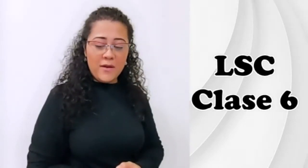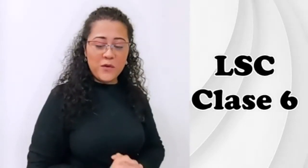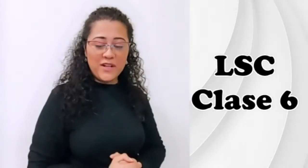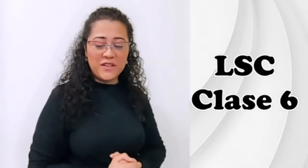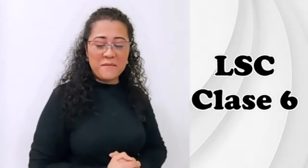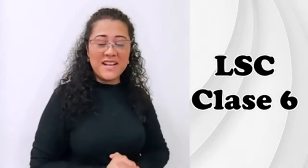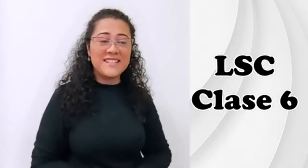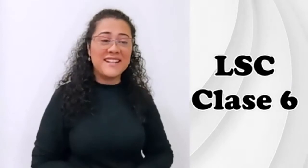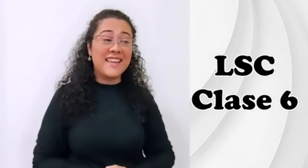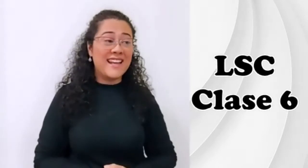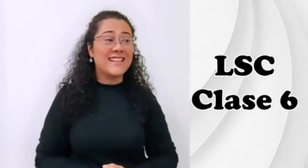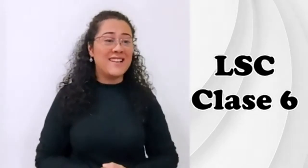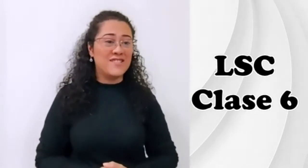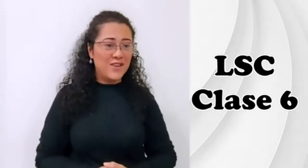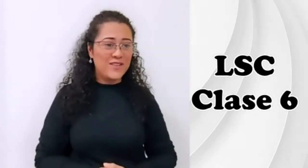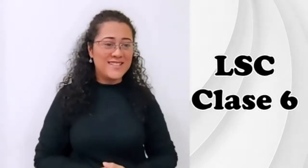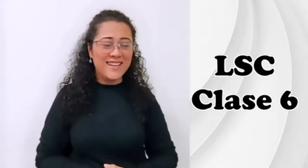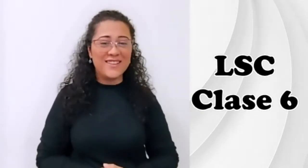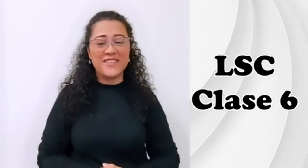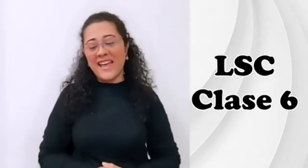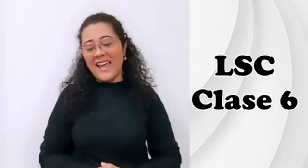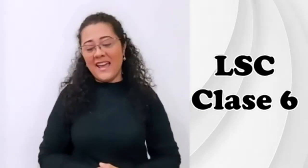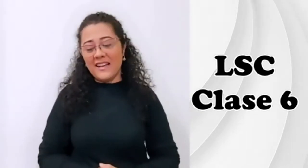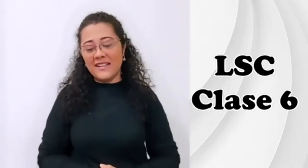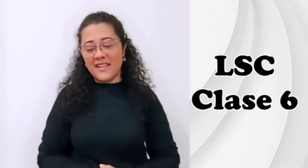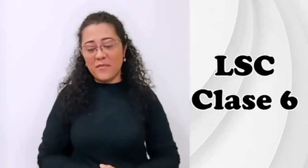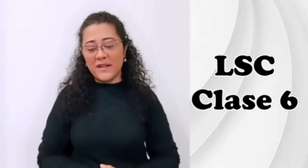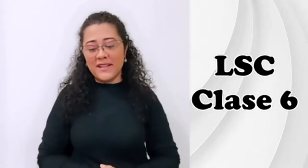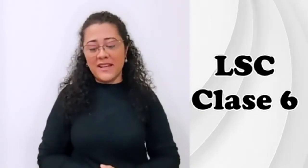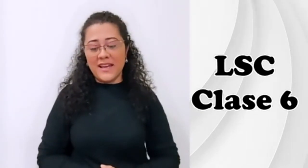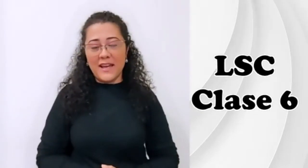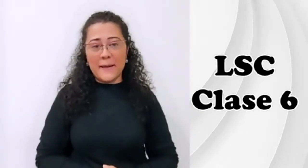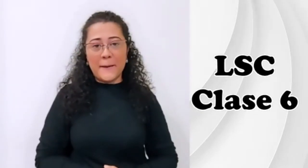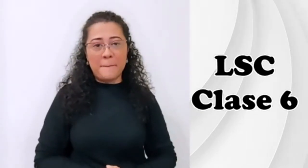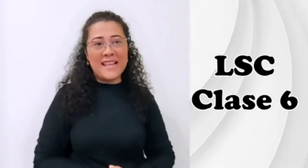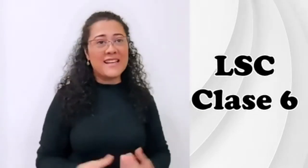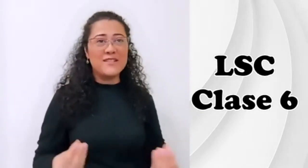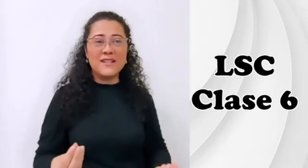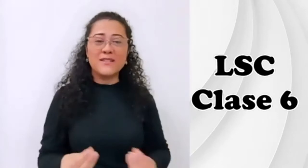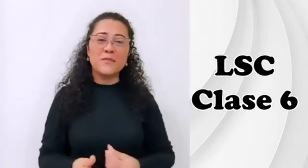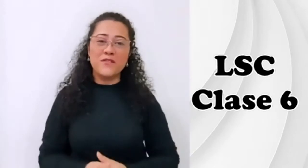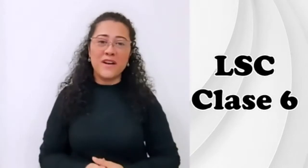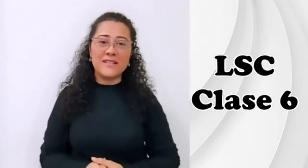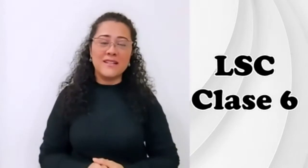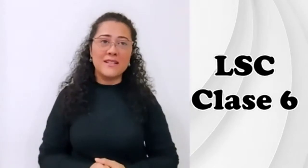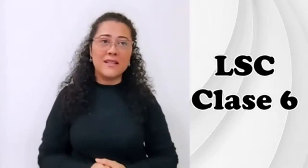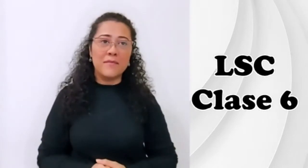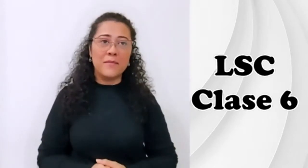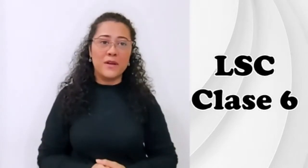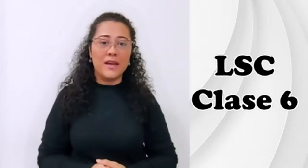Bueno, también acerca de las canciones, ¿cierto? El intérprete, las canciones son muy fáciles porque van